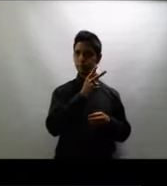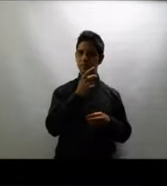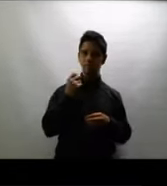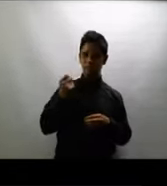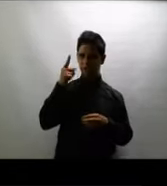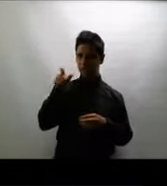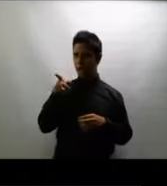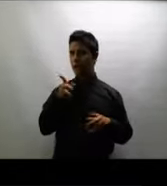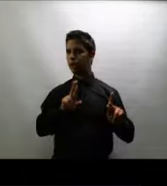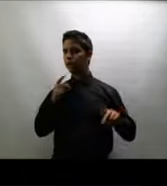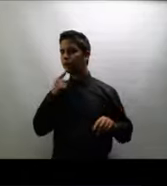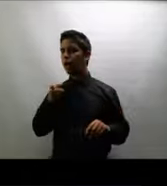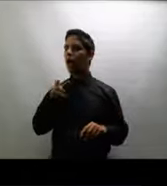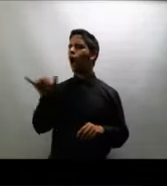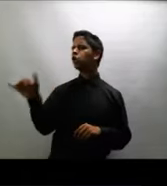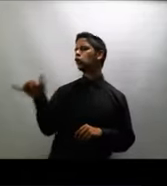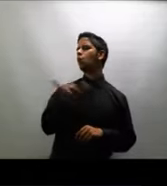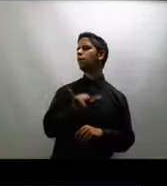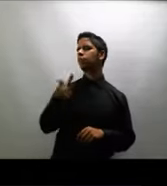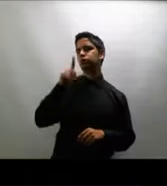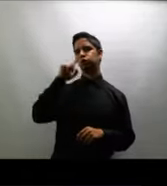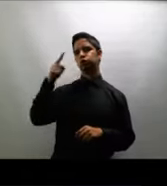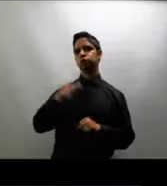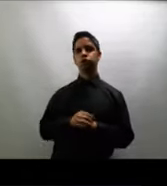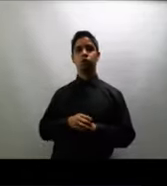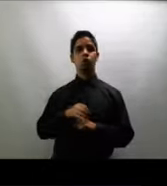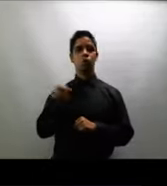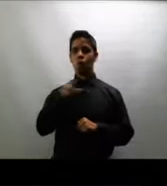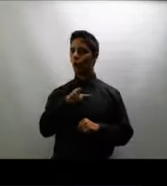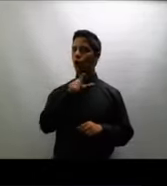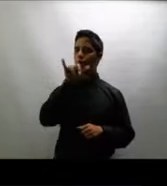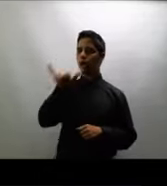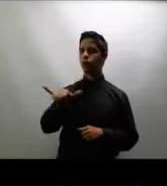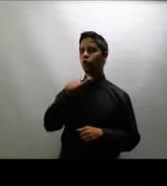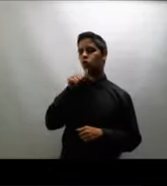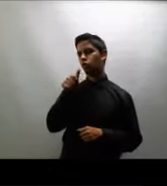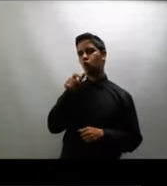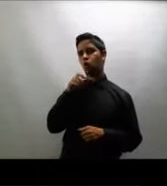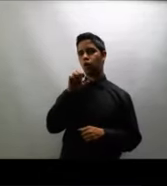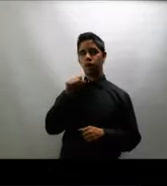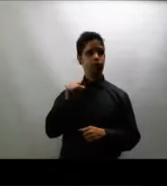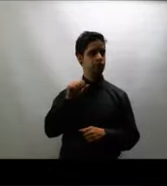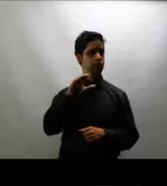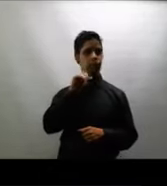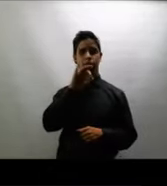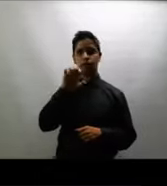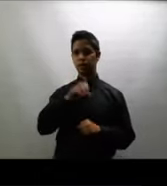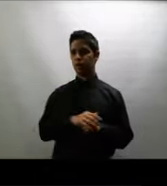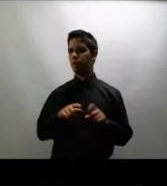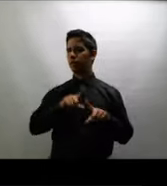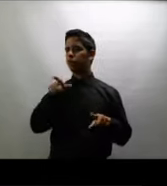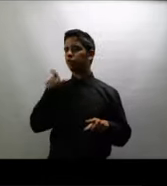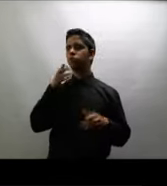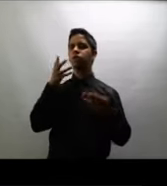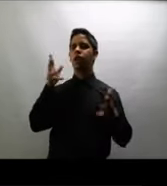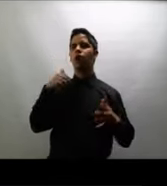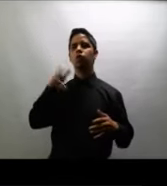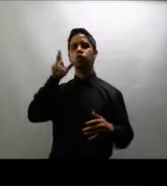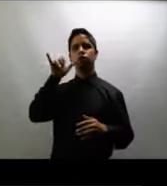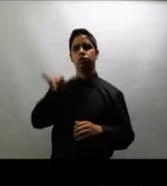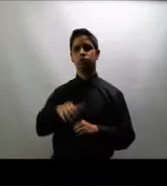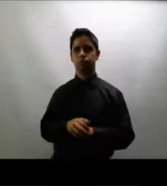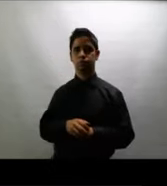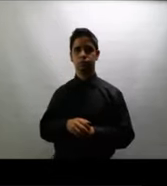la misma cosa. O por la misma que digan, esto no es. Esto no es. Y yo quería mantener... Ya eso lo escuché. Ya escuché. Yo quería que fuera